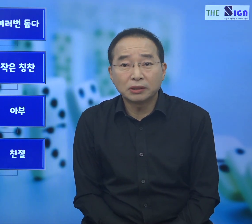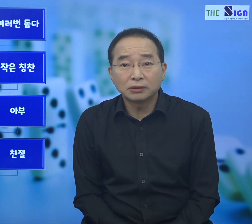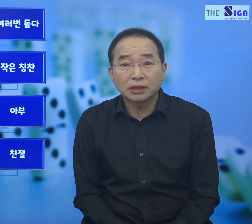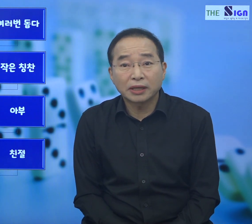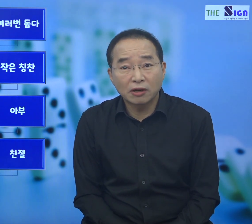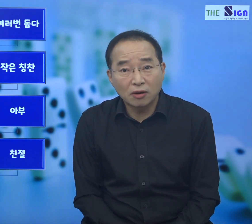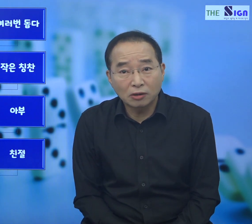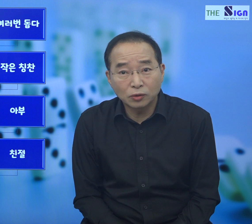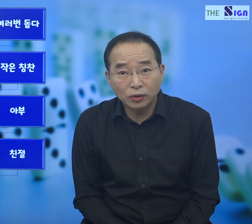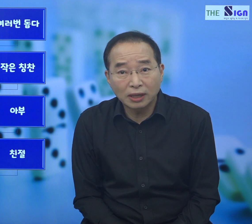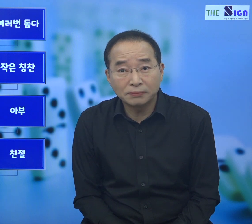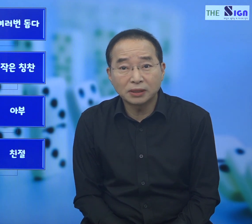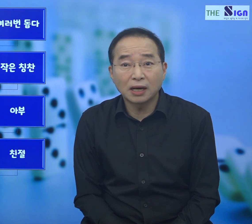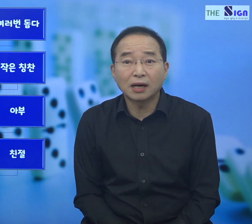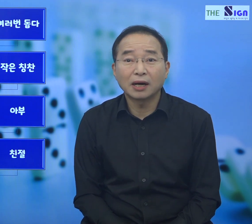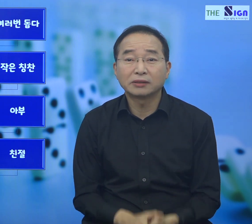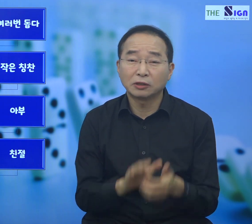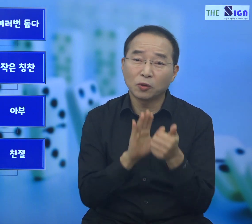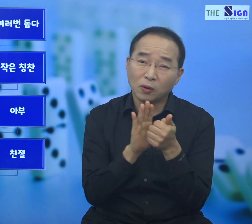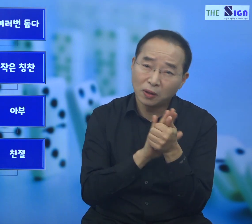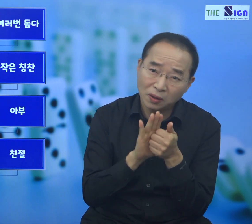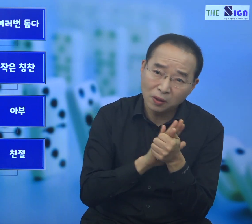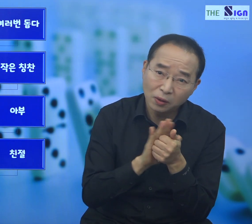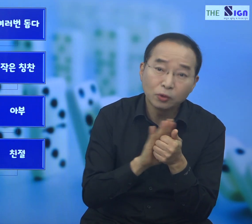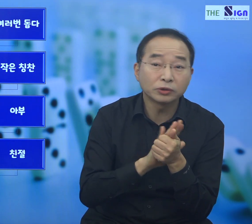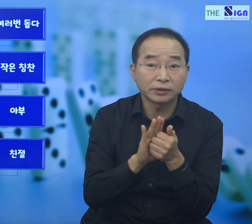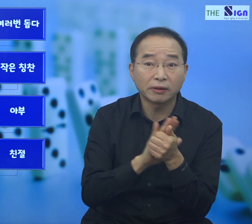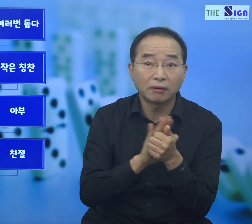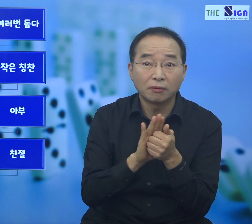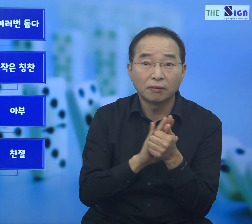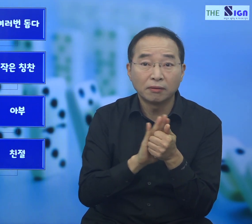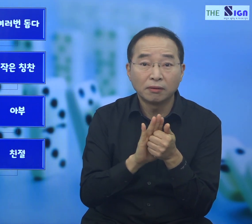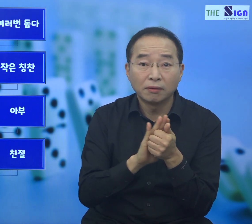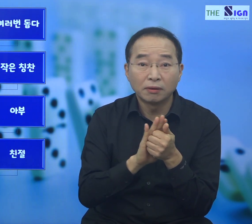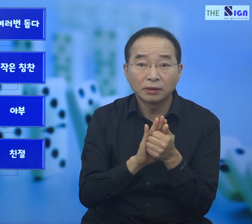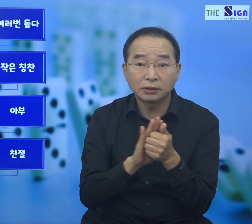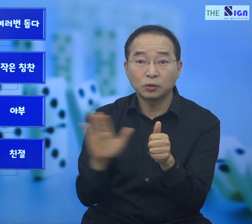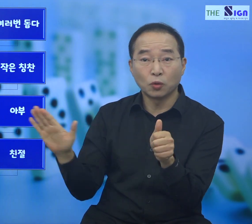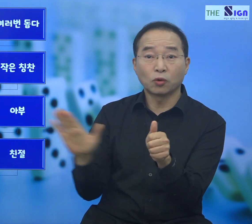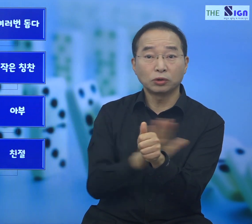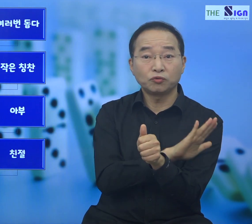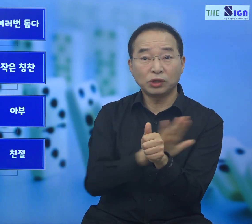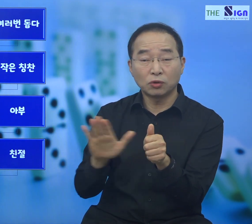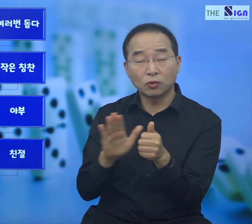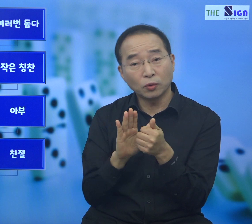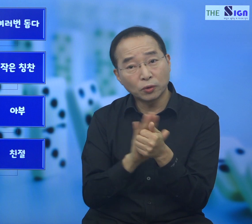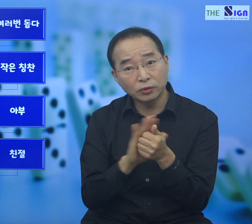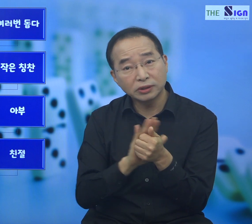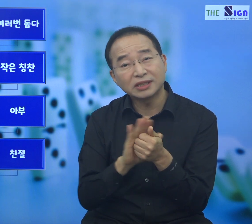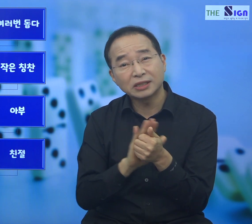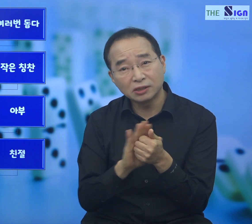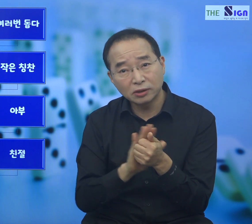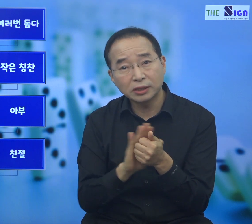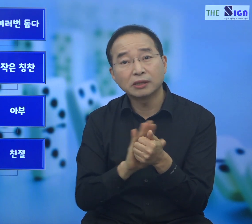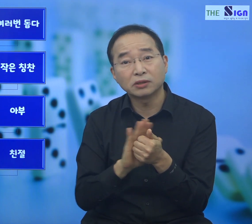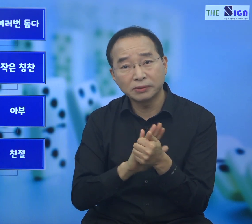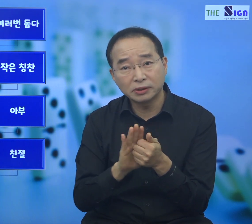자 케어하고 이렇게 합니다 할 때도 요거 써요. 그래서 요거는 좀 위로고, 이런 친절이나 서비스나